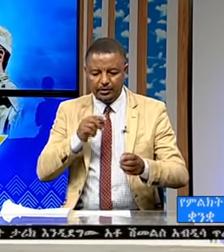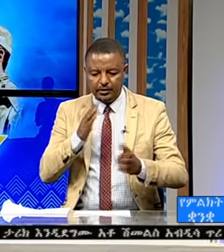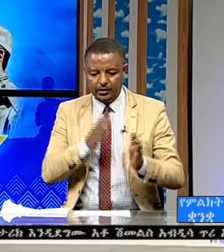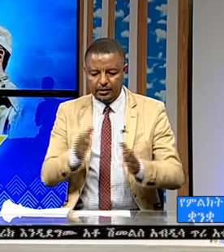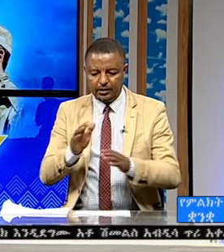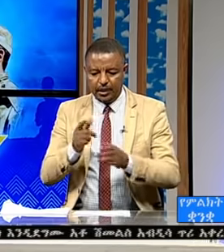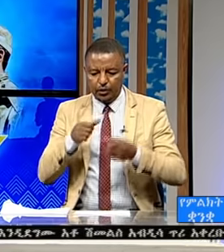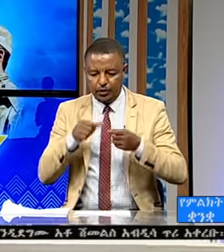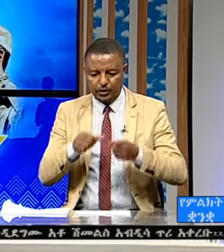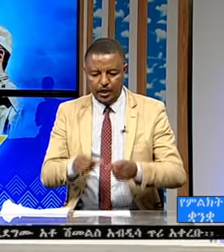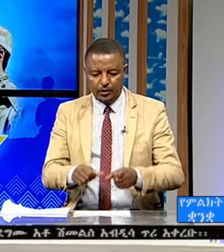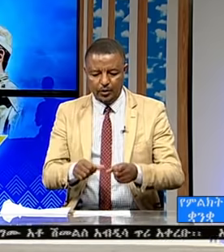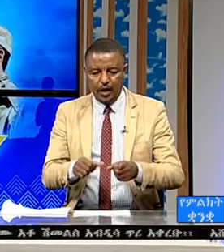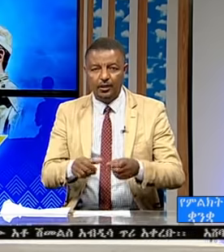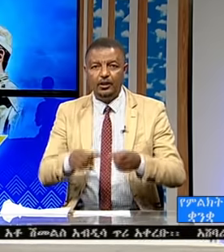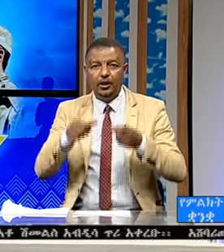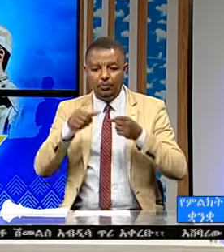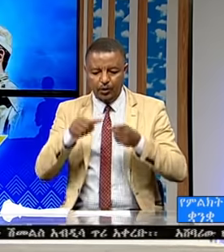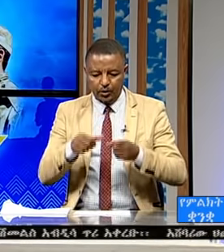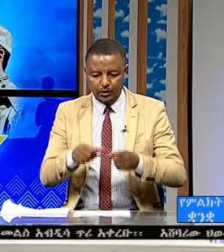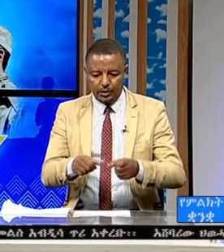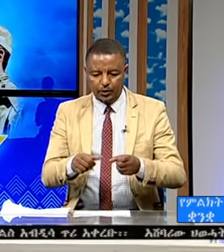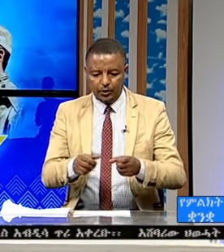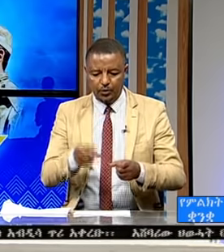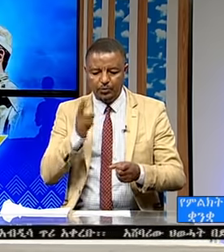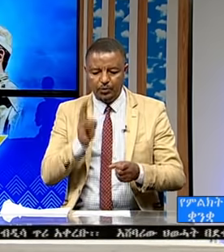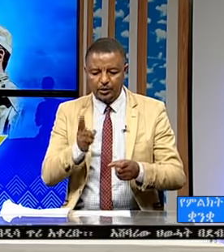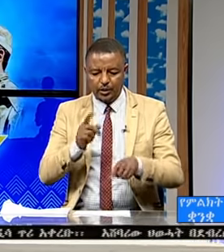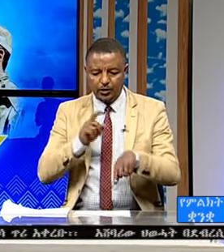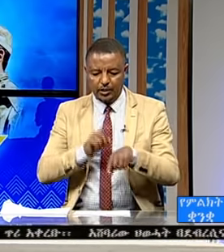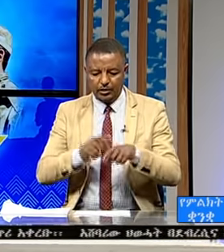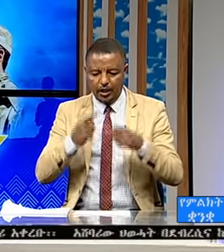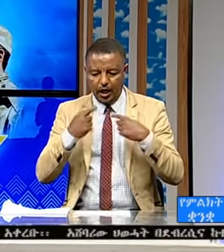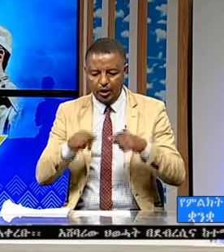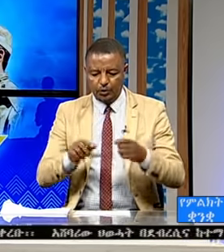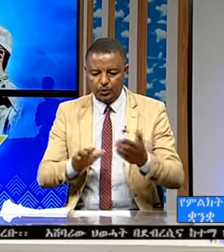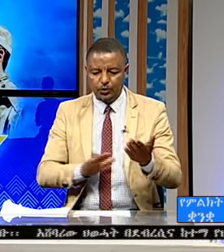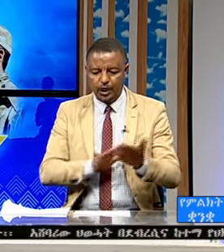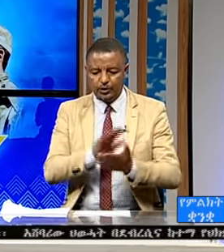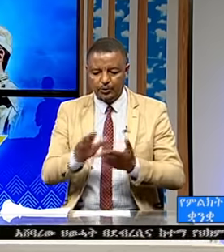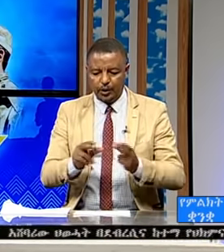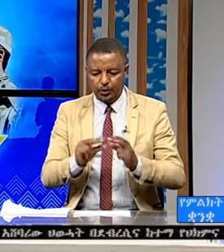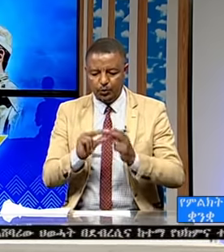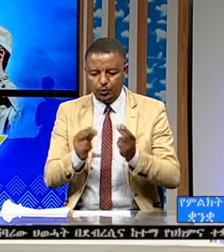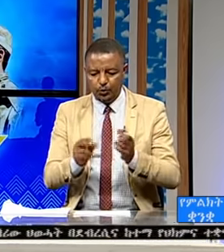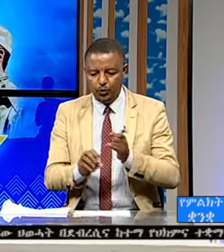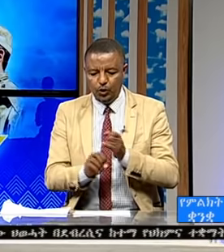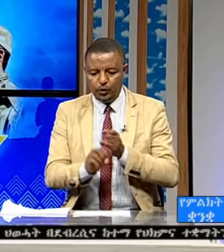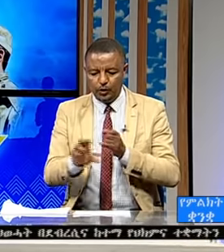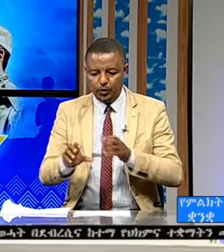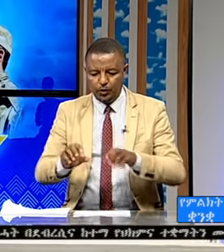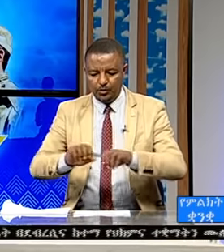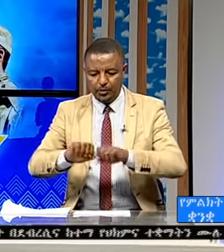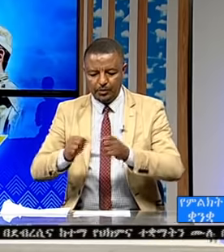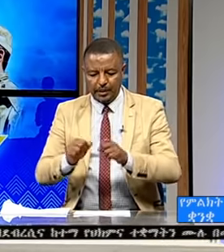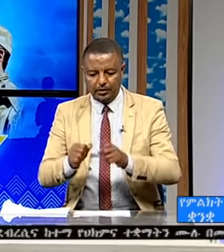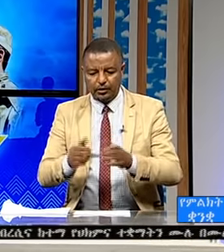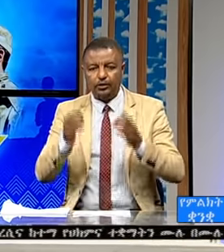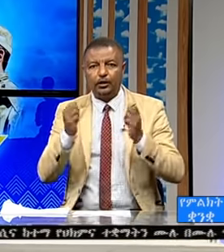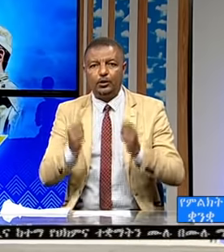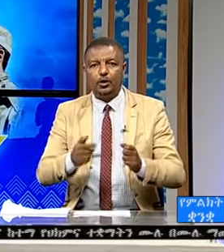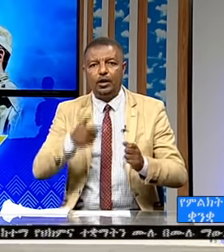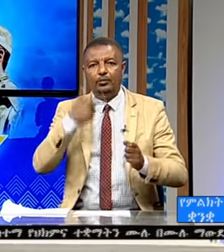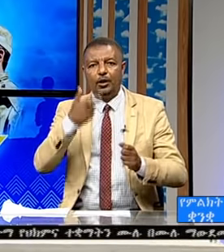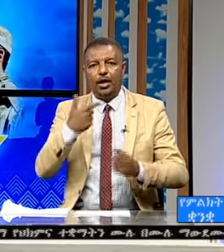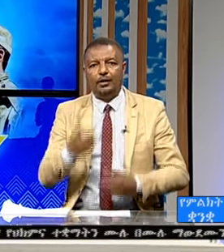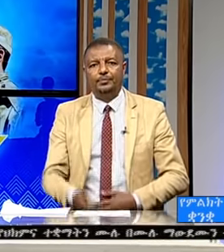ቀይ መስመር ዝግጅት ጋር ቆይታ አድርገዋል። በቆይታቸውም በአስቸኳይ ጊዜ አዋጁ የአሸባሪ ቡድኑ ኔትወርክ